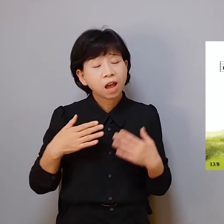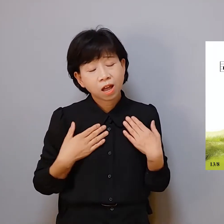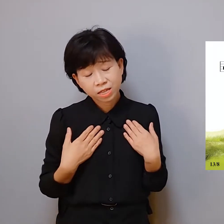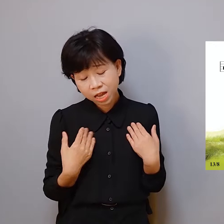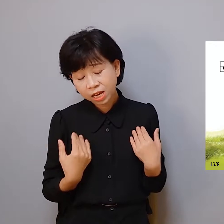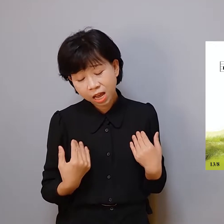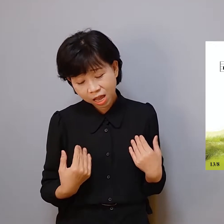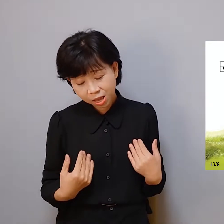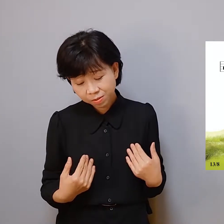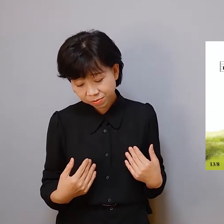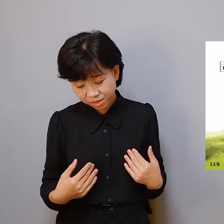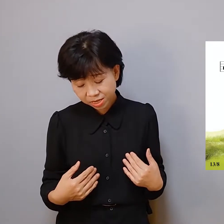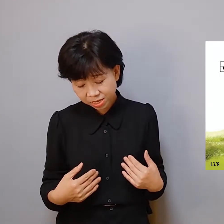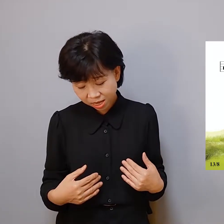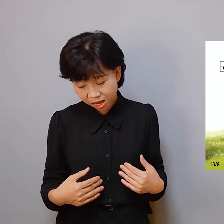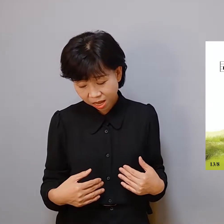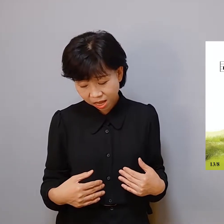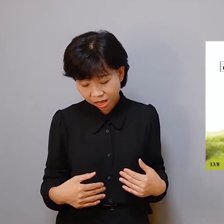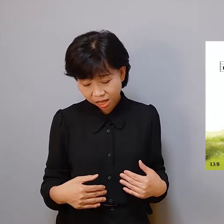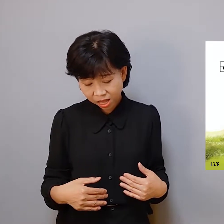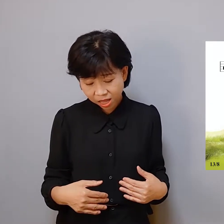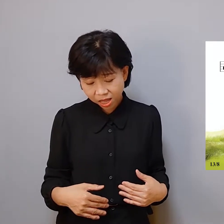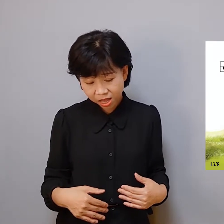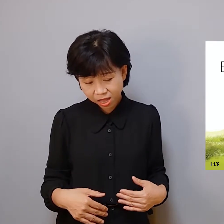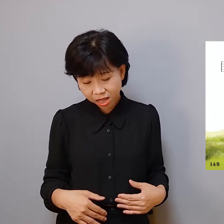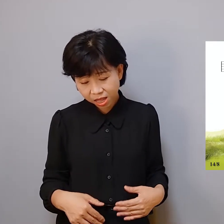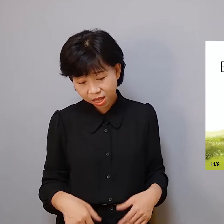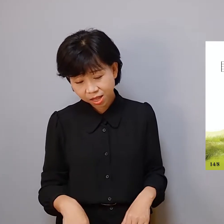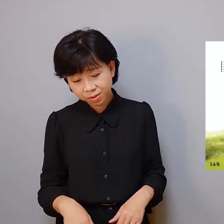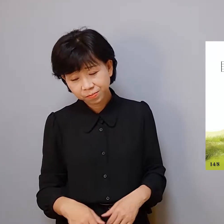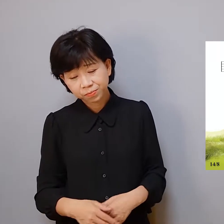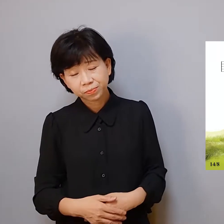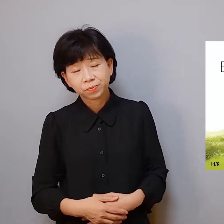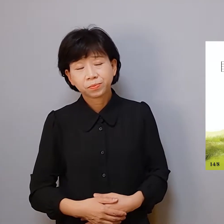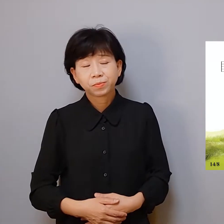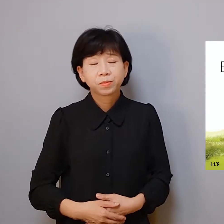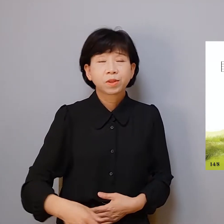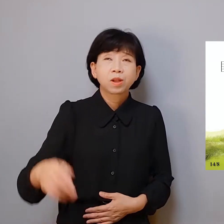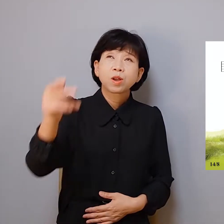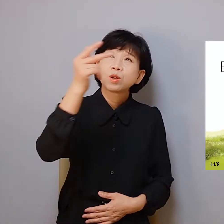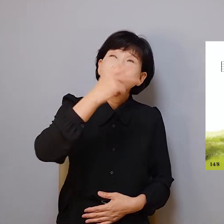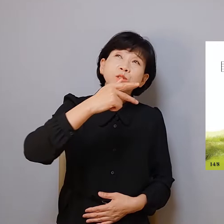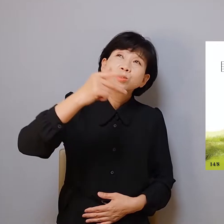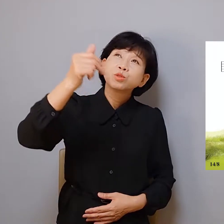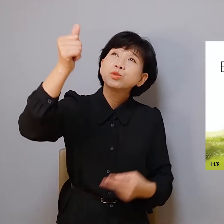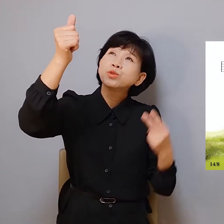우린 연약합니다. 주여 우린 넘어집니다.